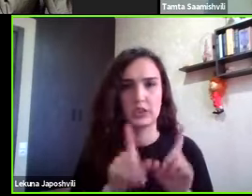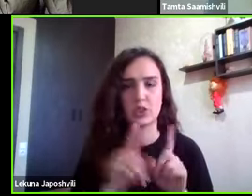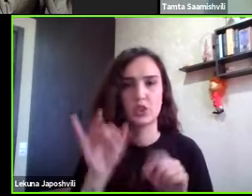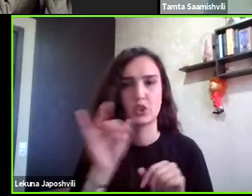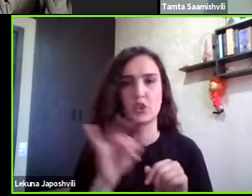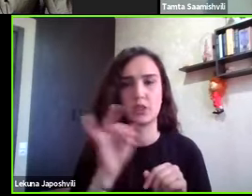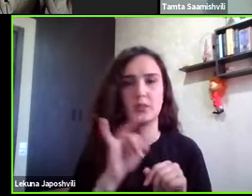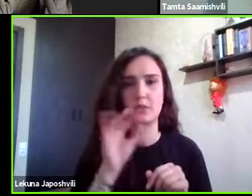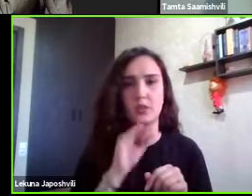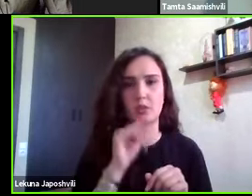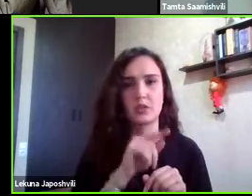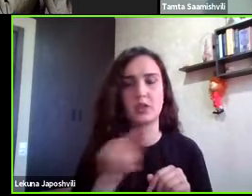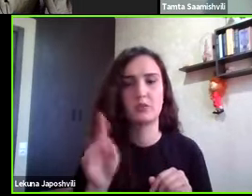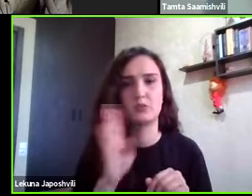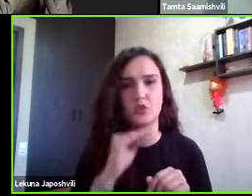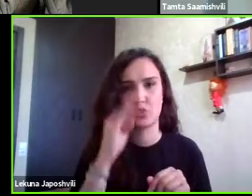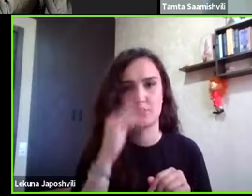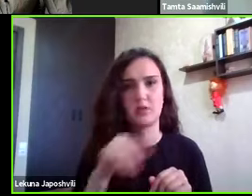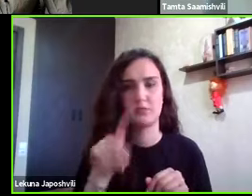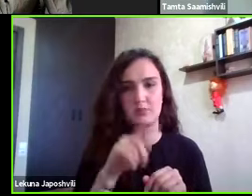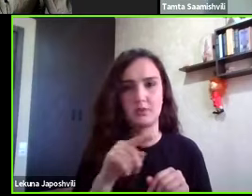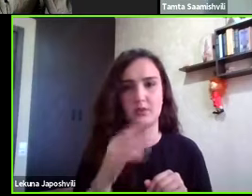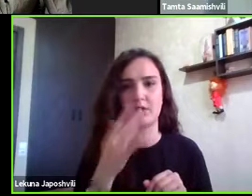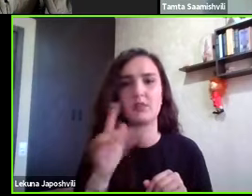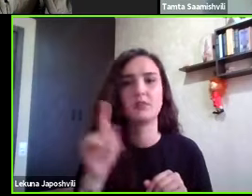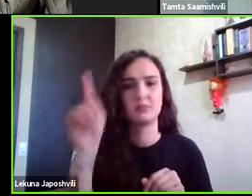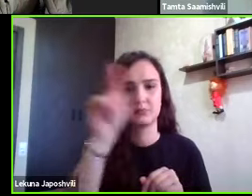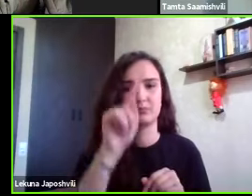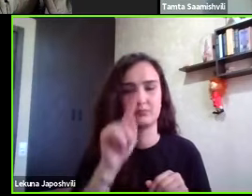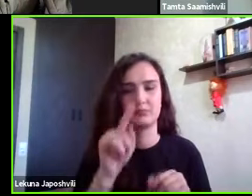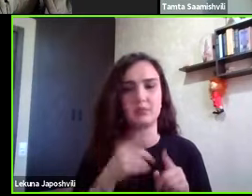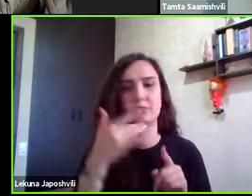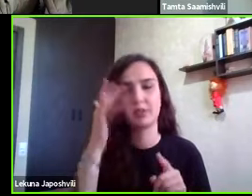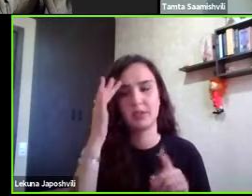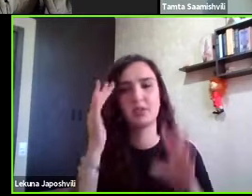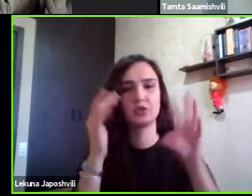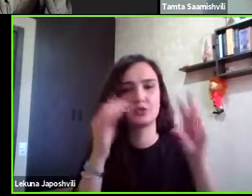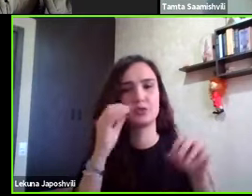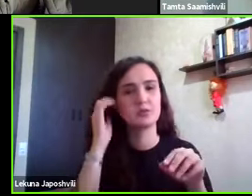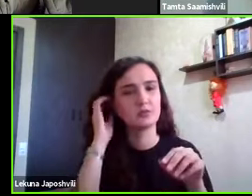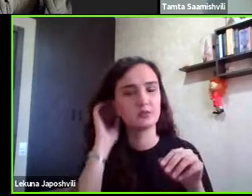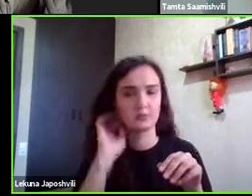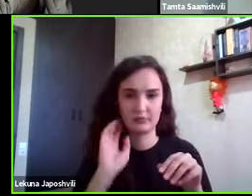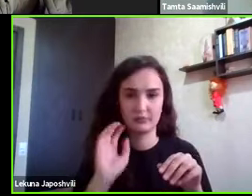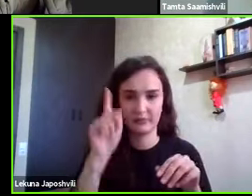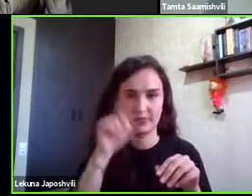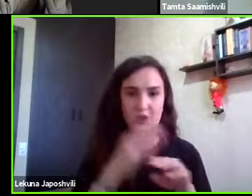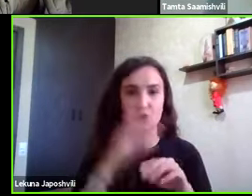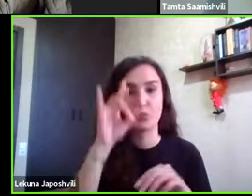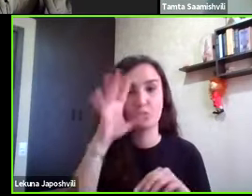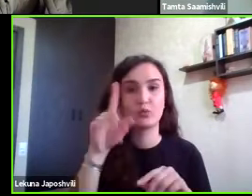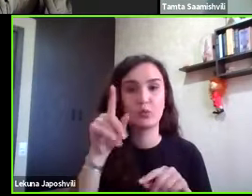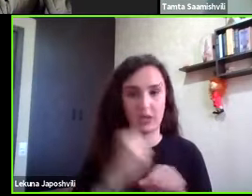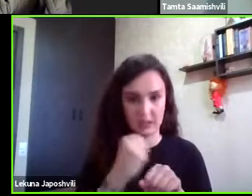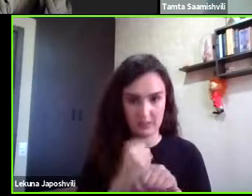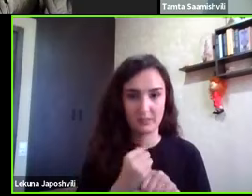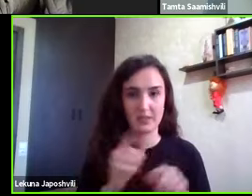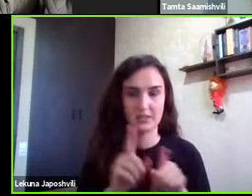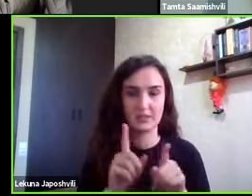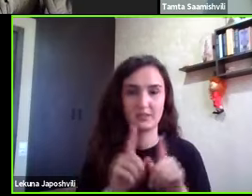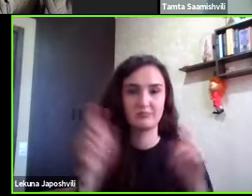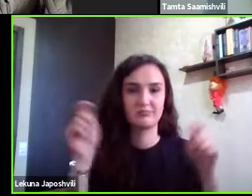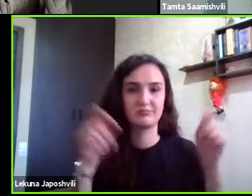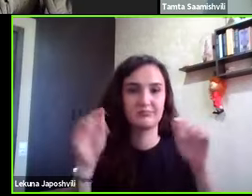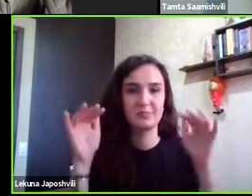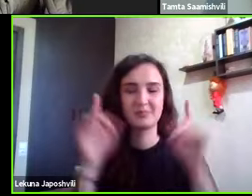როცა მართლმშობლები დასავლურ ქვეყნებში, ამერიკის შეერთებულ შტატებშიც ვიცი რომ არის პოპულარული აწყობენ ასეთ წვეულებებს. აი ესეთი